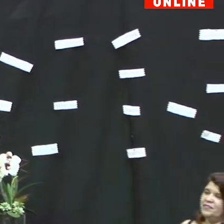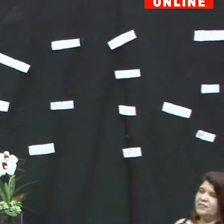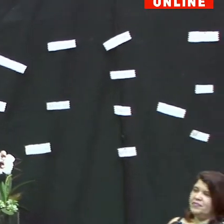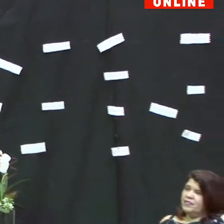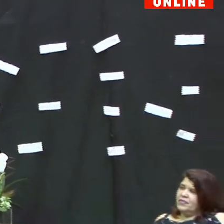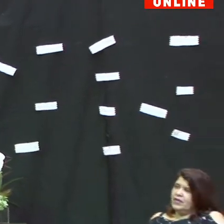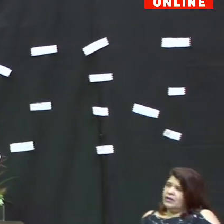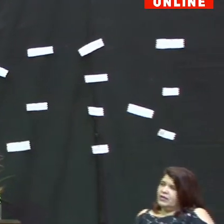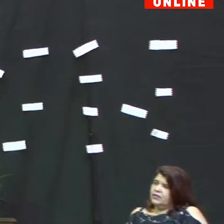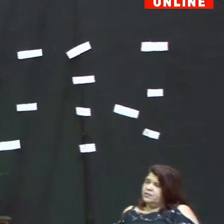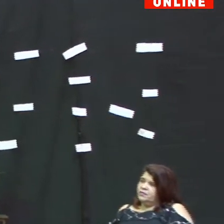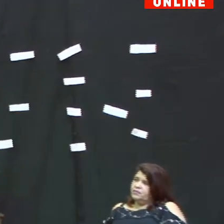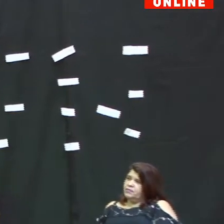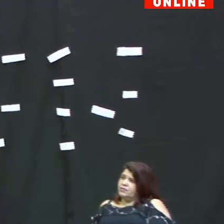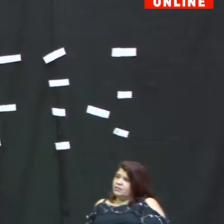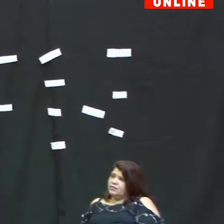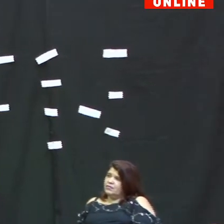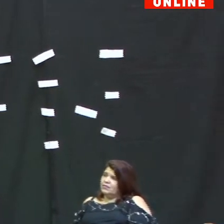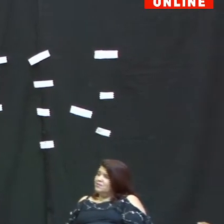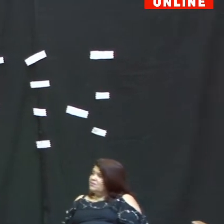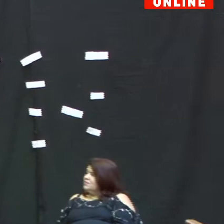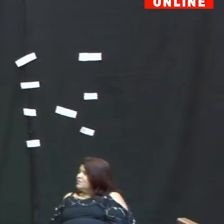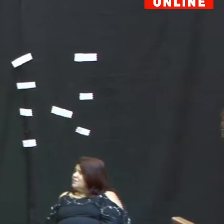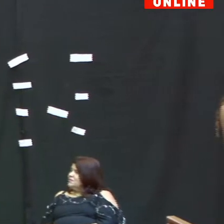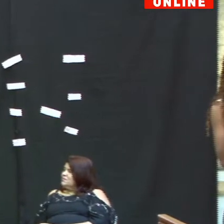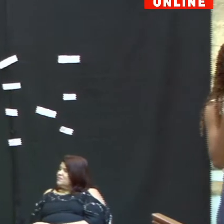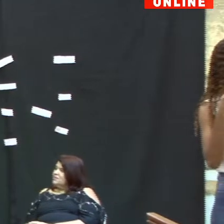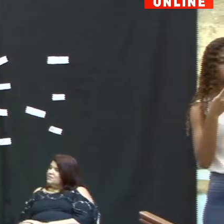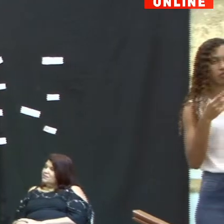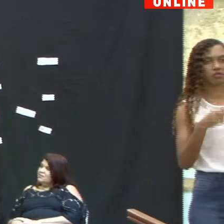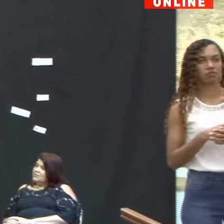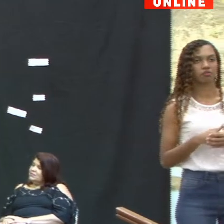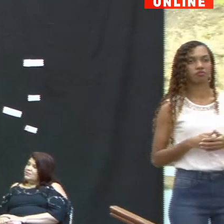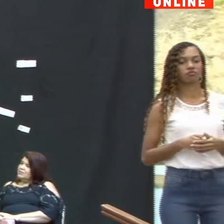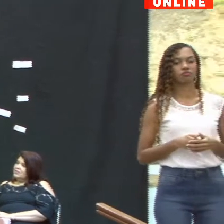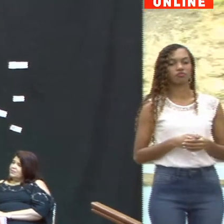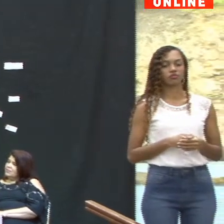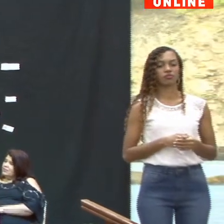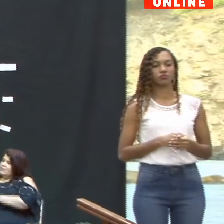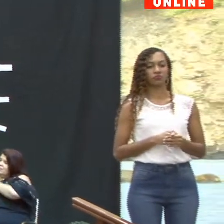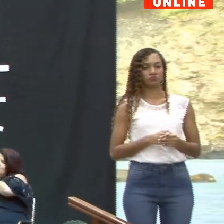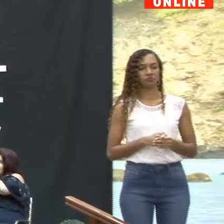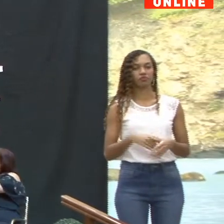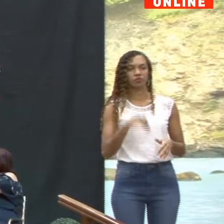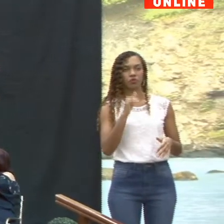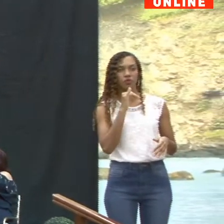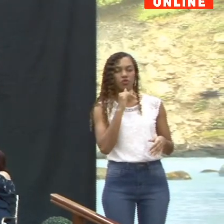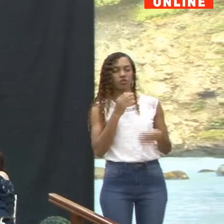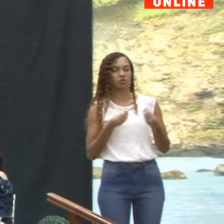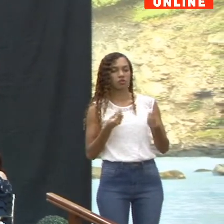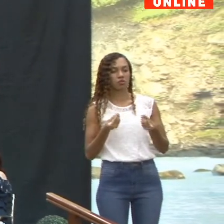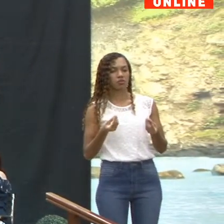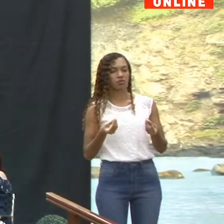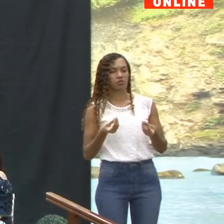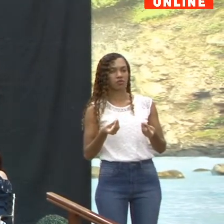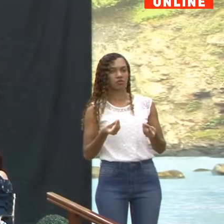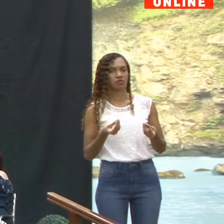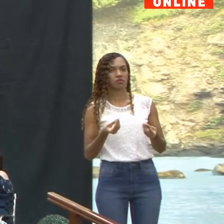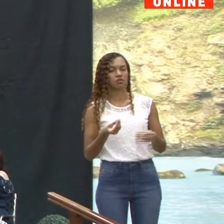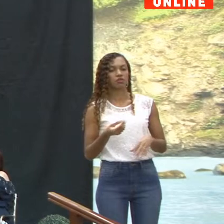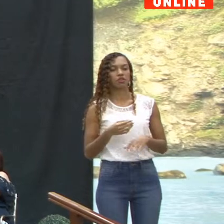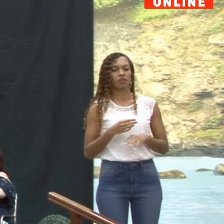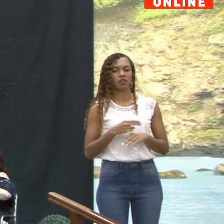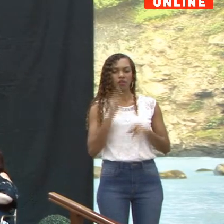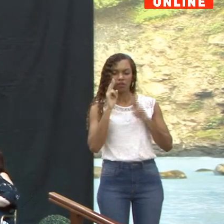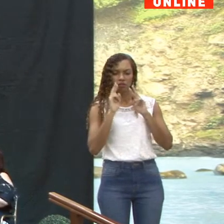vezes convence muito mais do que um simples falar. O exemplo muitas das vezes mostra o que você está